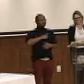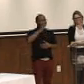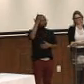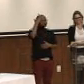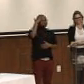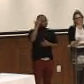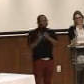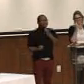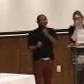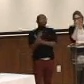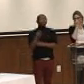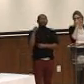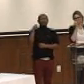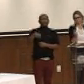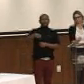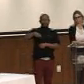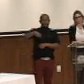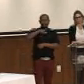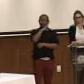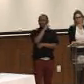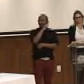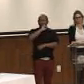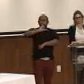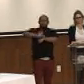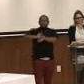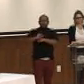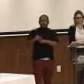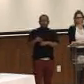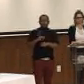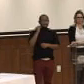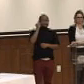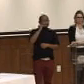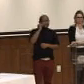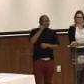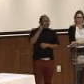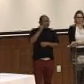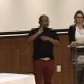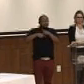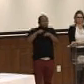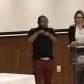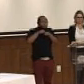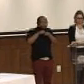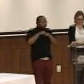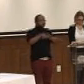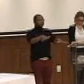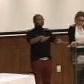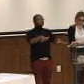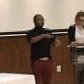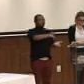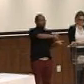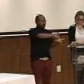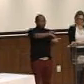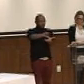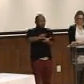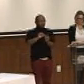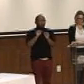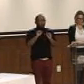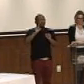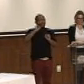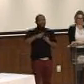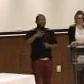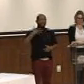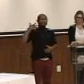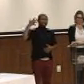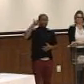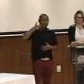Campo Taguatinga, foi a primeira experiência que depois se espalhou para todos os outros campi, que foi a das